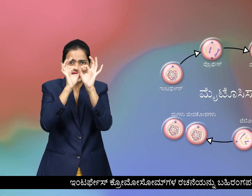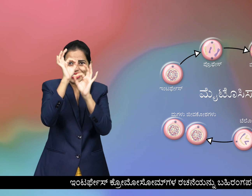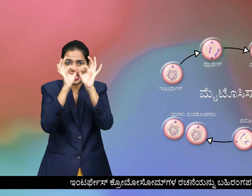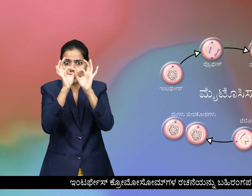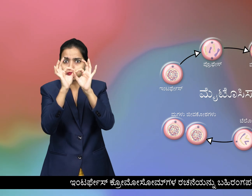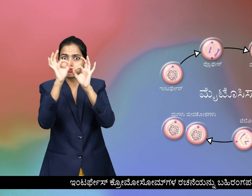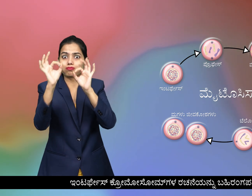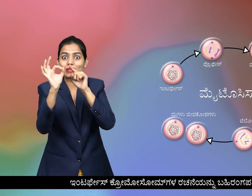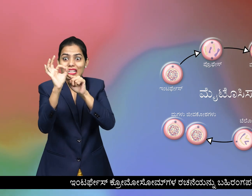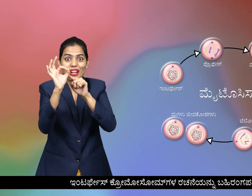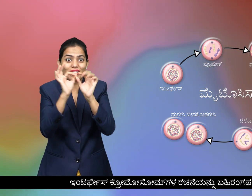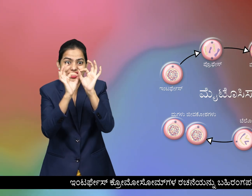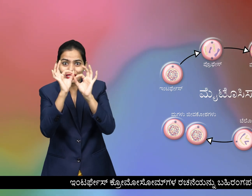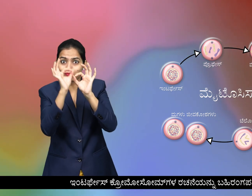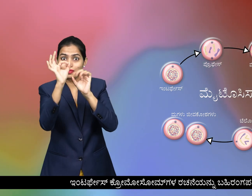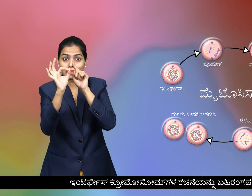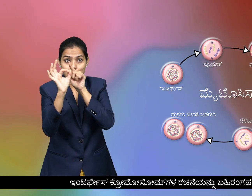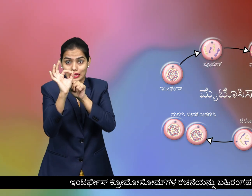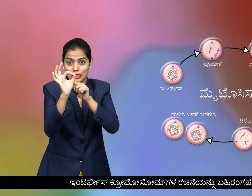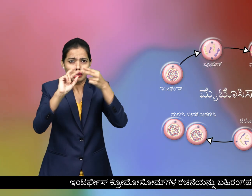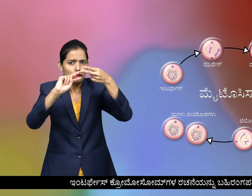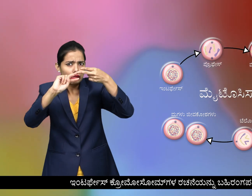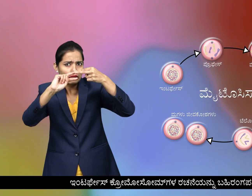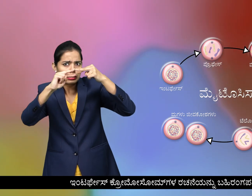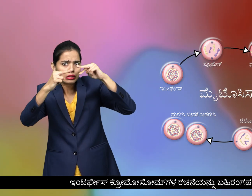ಇಂಟರ್ಫೇಸ್ ಕ್ರೋಮೋಸೋಮ್ಗಳನ್ನ ರಚನೆಯನ್ನ ಬಹಿರಂಗಪಡಿಸಿದರು.